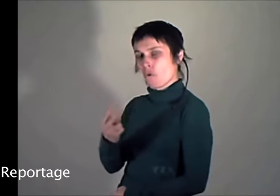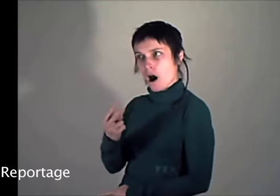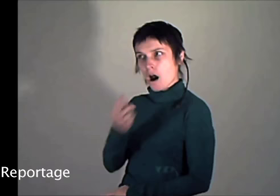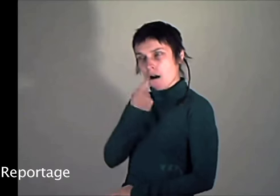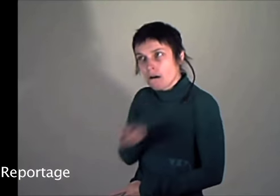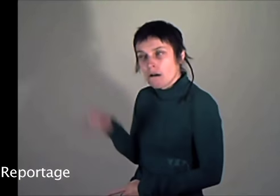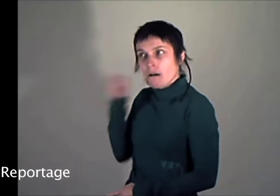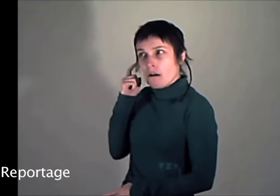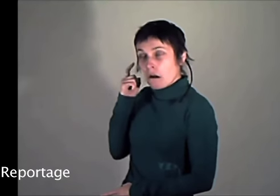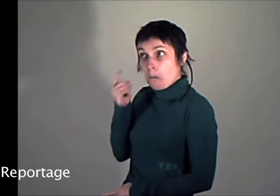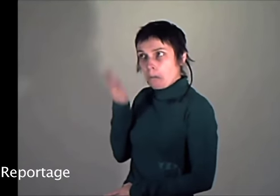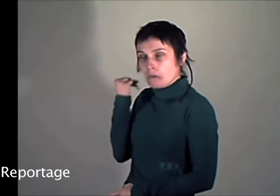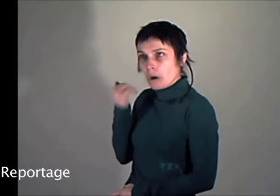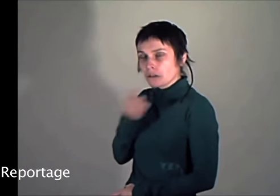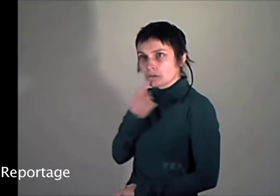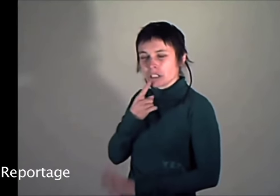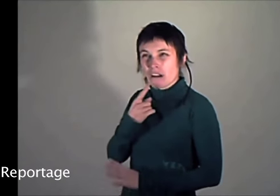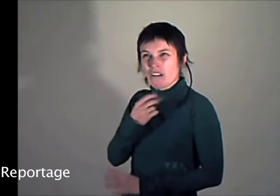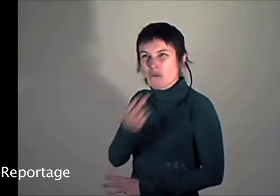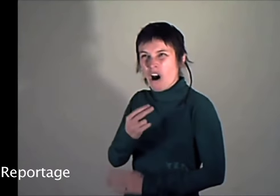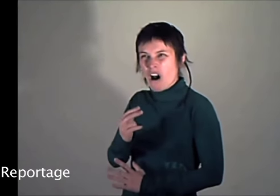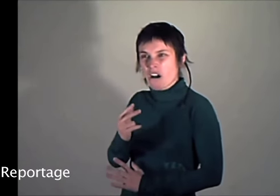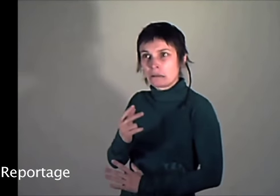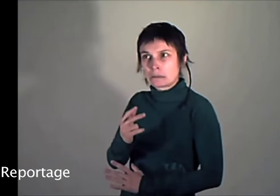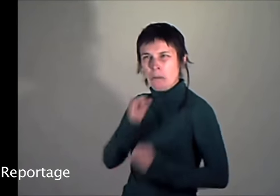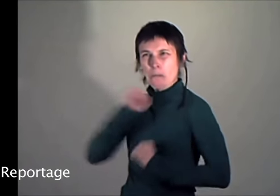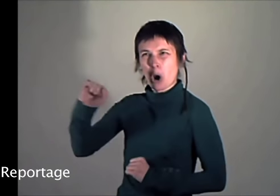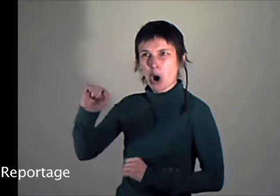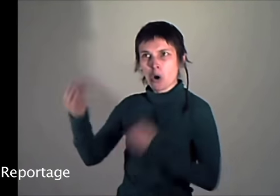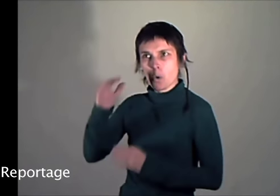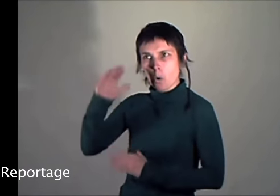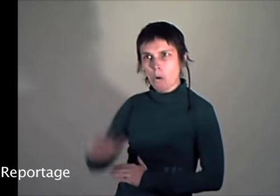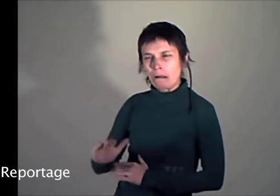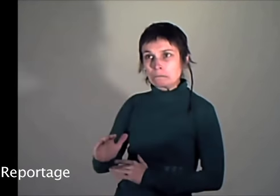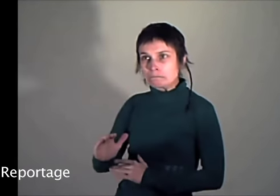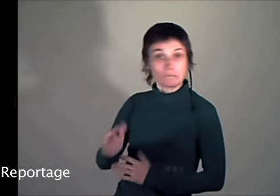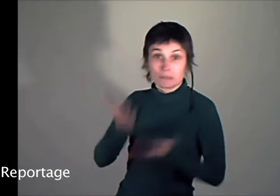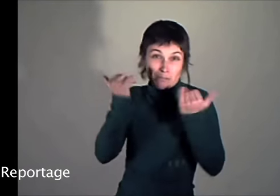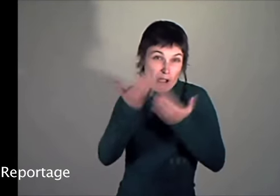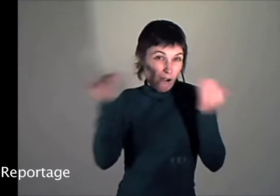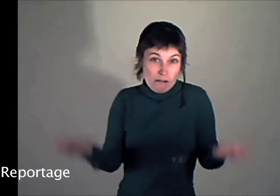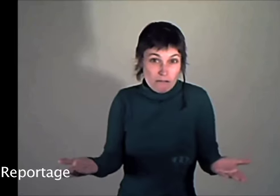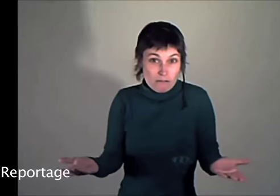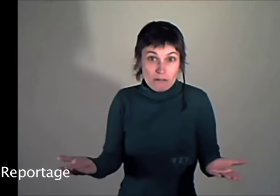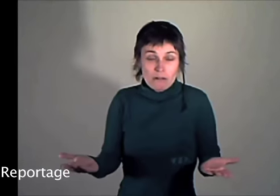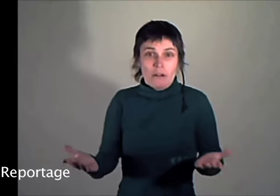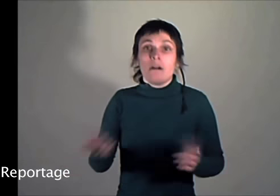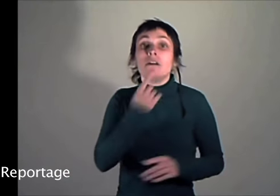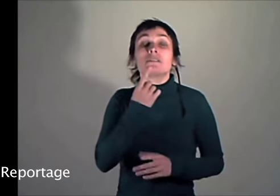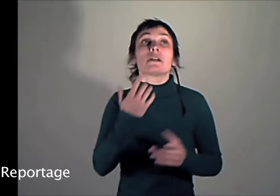rappeler par cœur de tous les mots, l'ordre dans la phrase et de ce qui sort, on n'a pas trop une idée. Est-ce que c'est bien ce qu'on